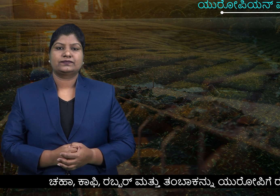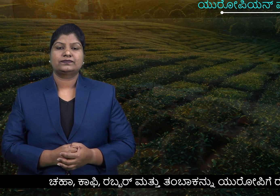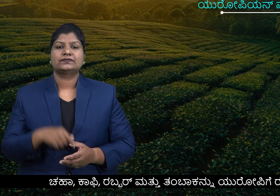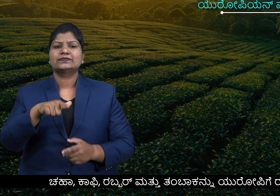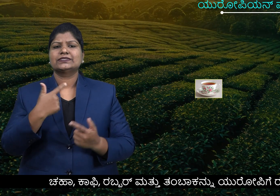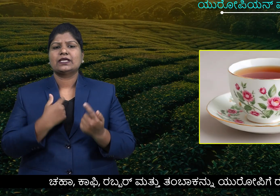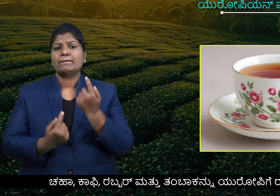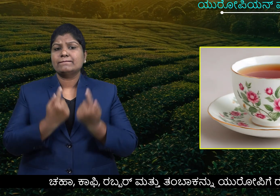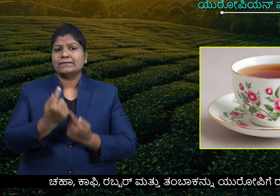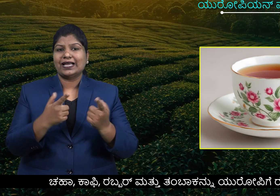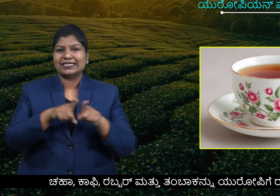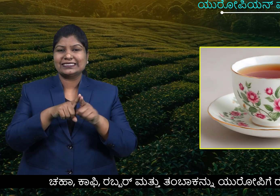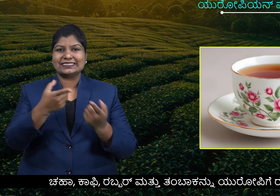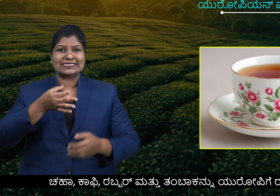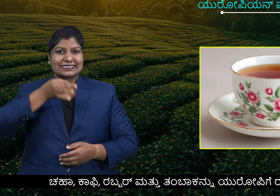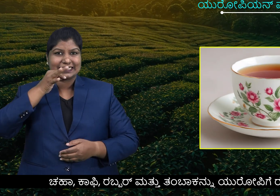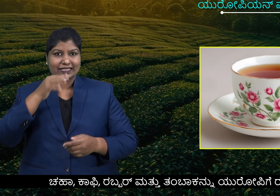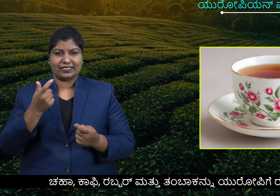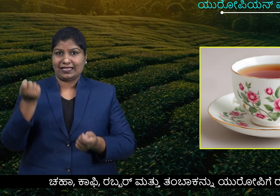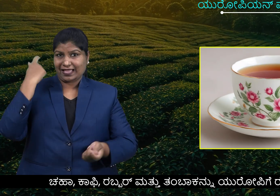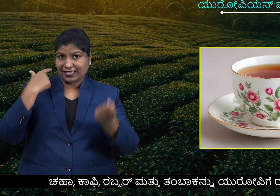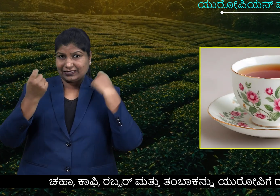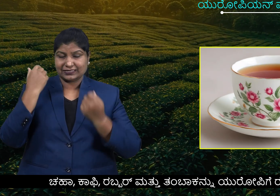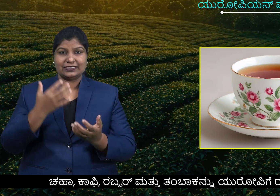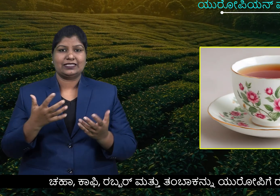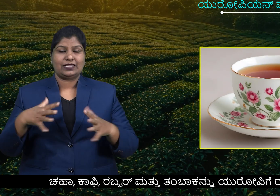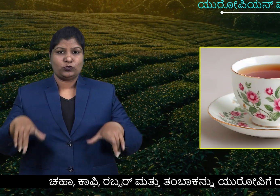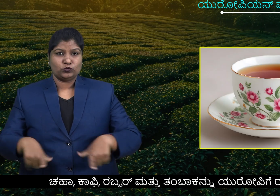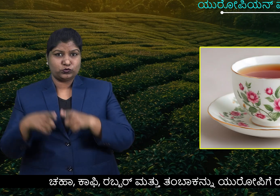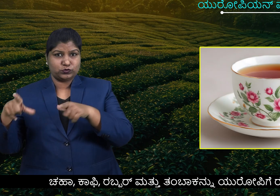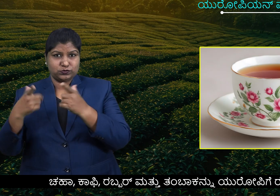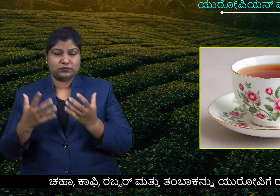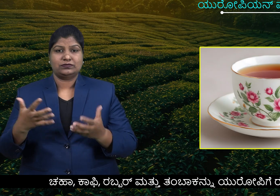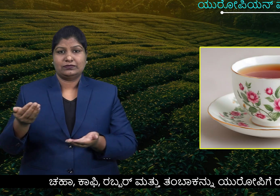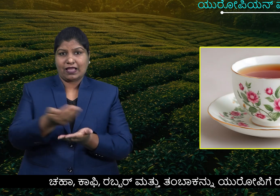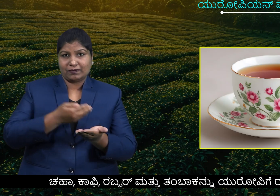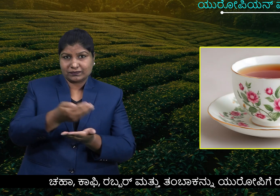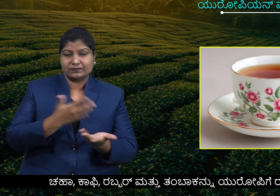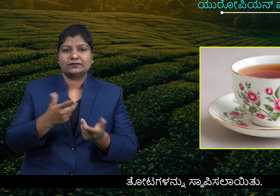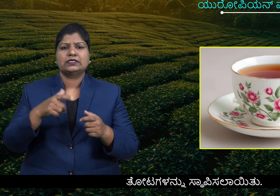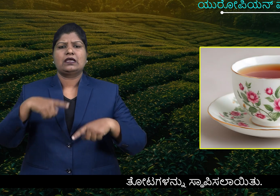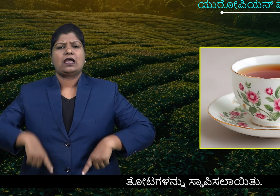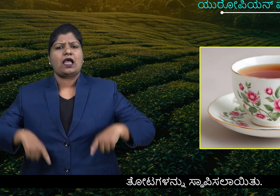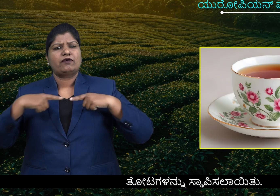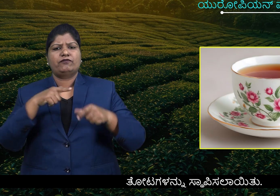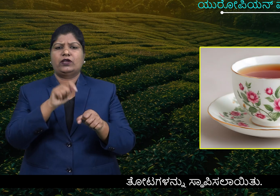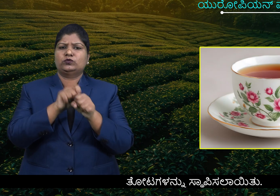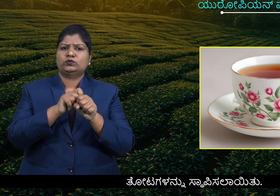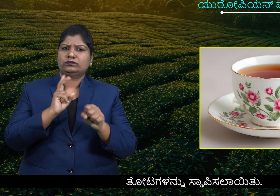ಚಹಾ, ಕಾಫಿ, ರಬ್ಬರ್ ಮತ್ತು ತಂಬಾಕನ್ನು ಯುರೋಪಿಗೆ ರಫ್ತು ಮಾಡಲು